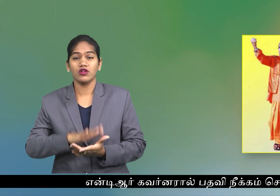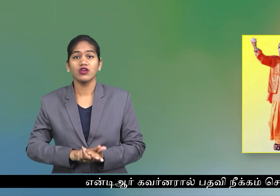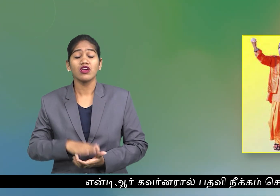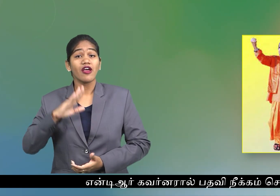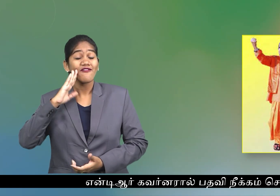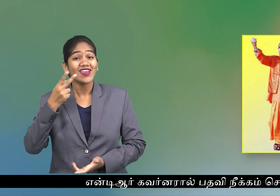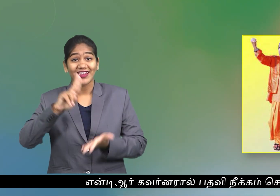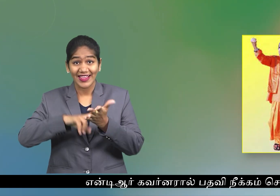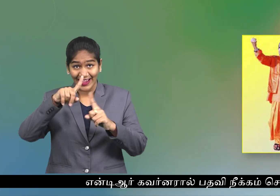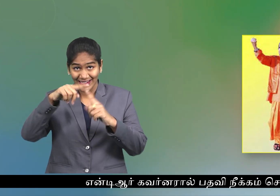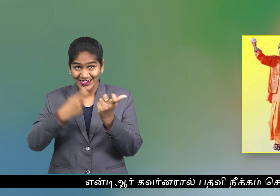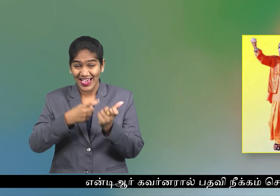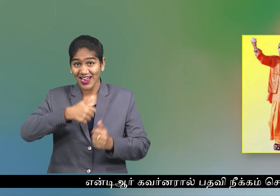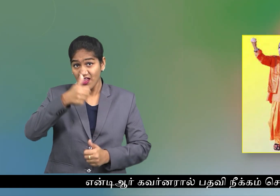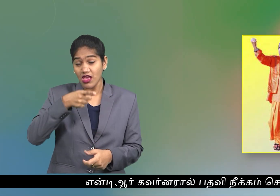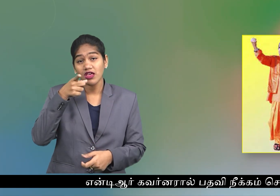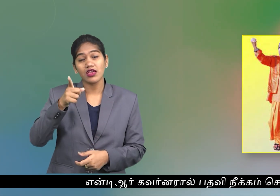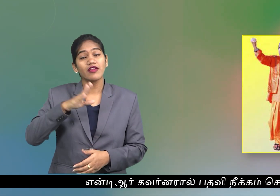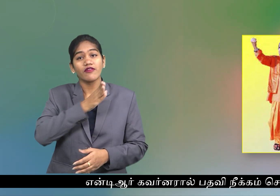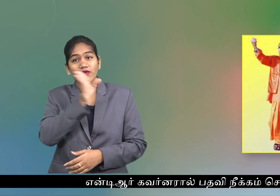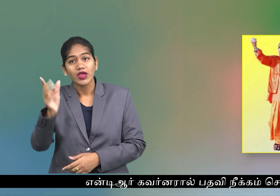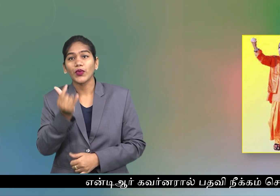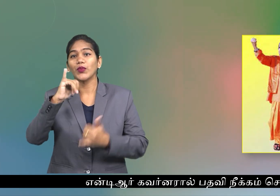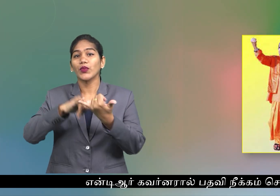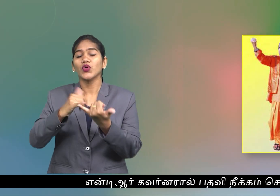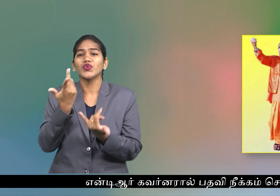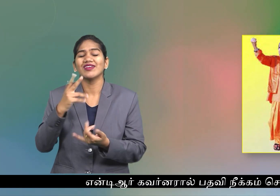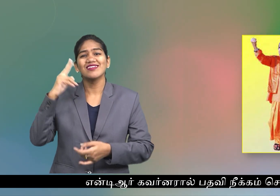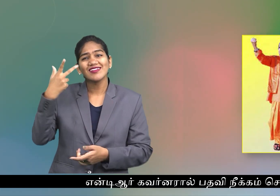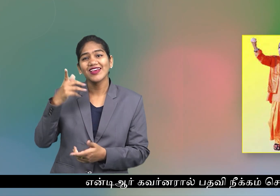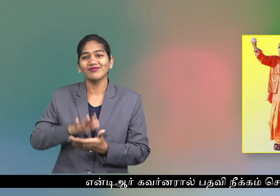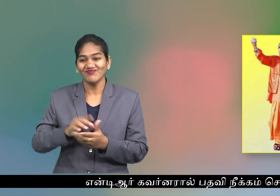கவர்னரால் பதவி நீக்கம் செய்யப்பட்டார்.